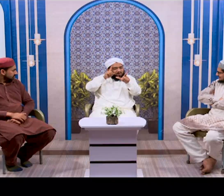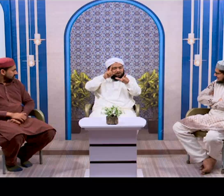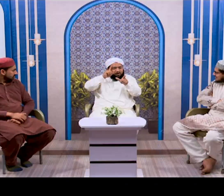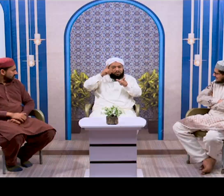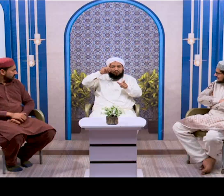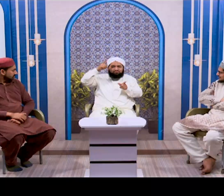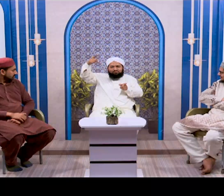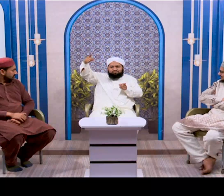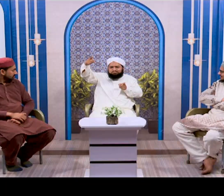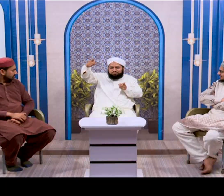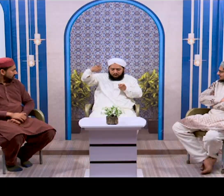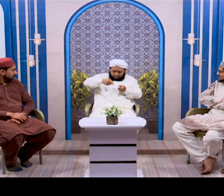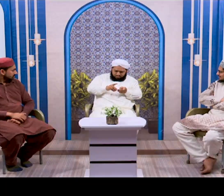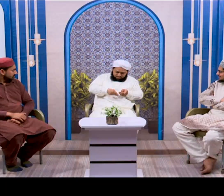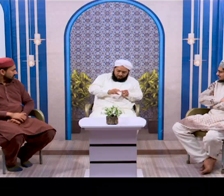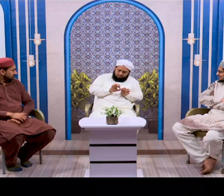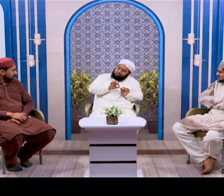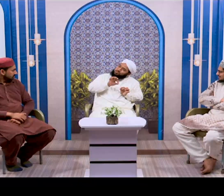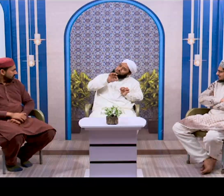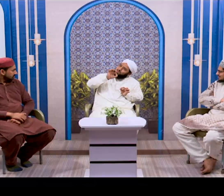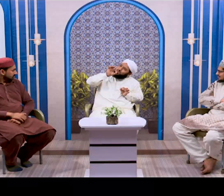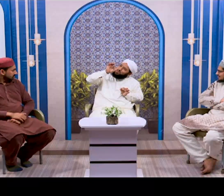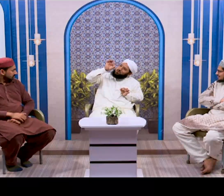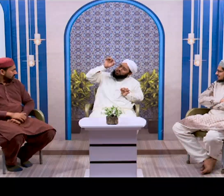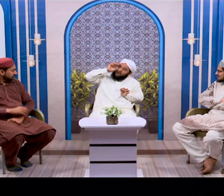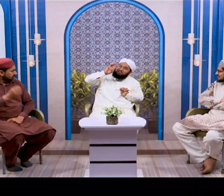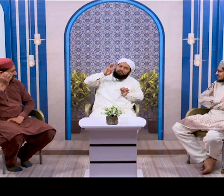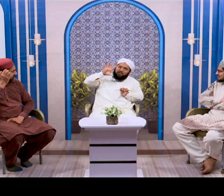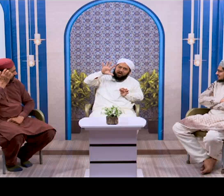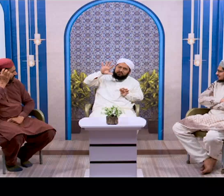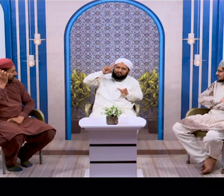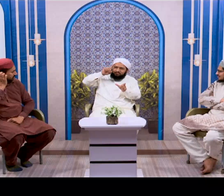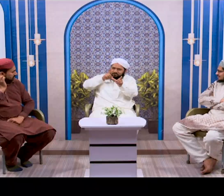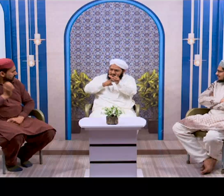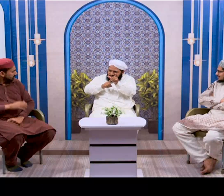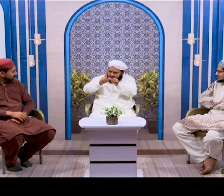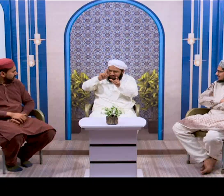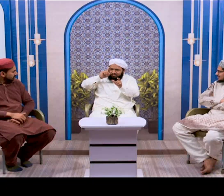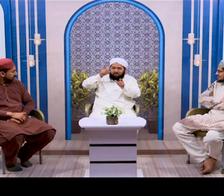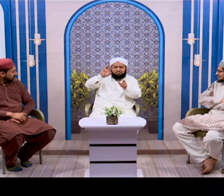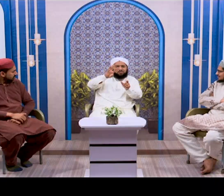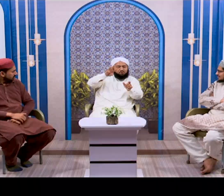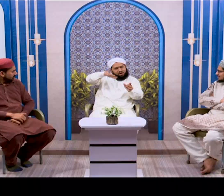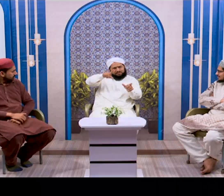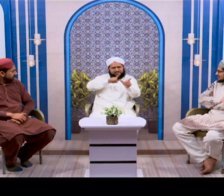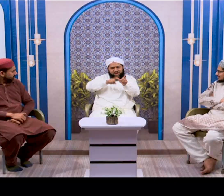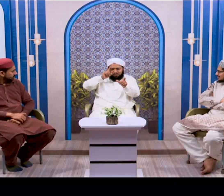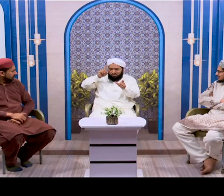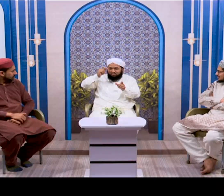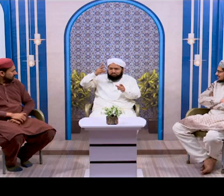کا رستہ، یہ 50,000 سال کا رستہ زمین سے سدرۃ المنتہا تک 35 اور 50 برابر 85,000 سال